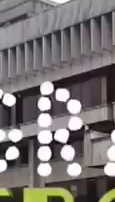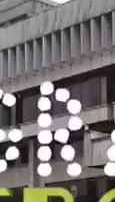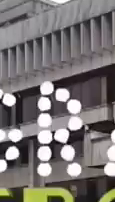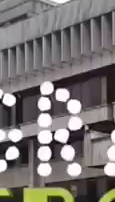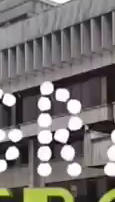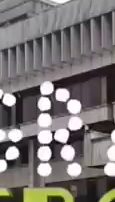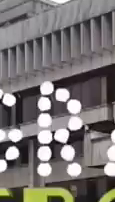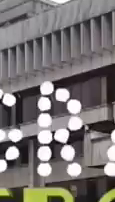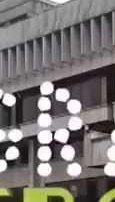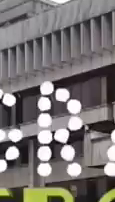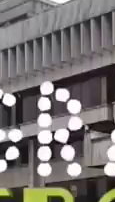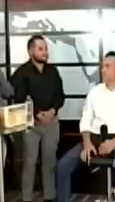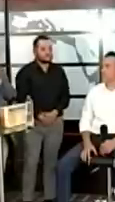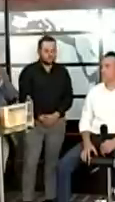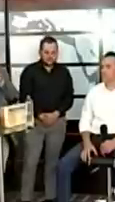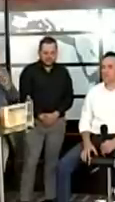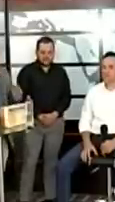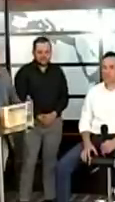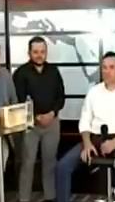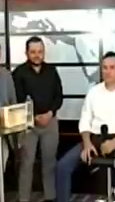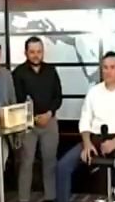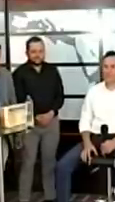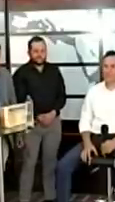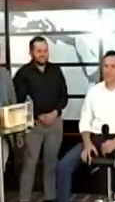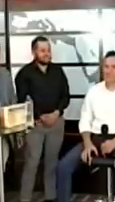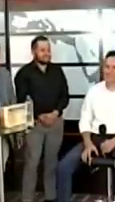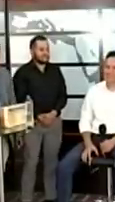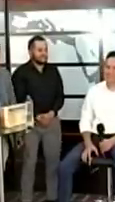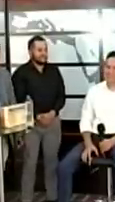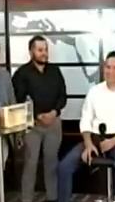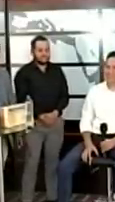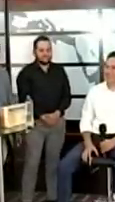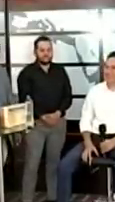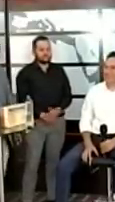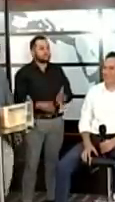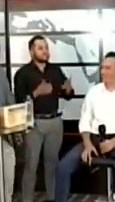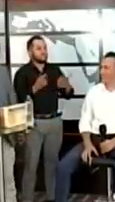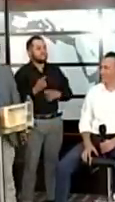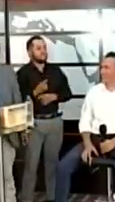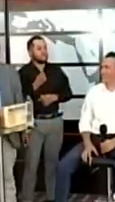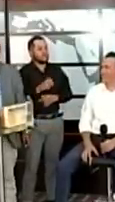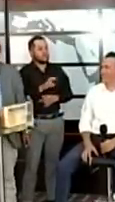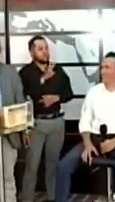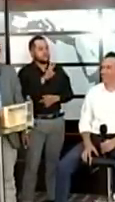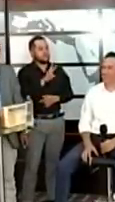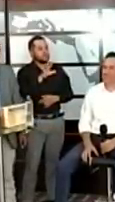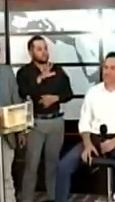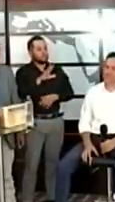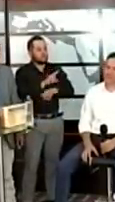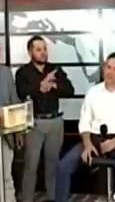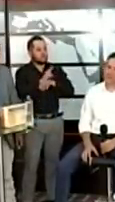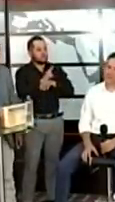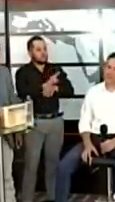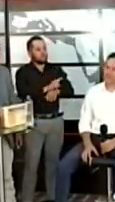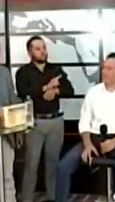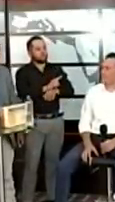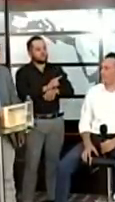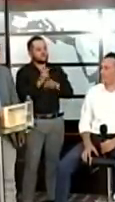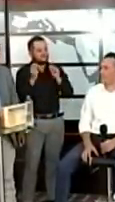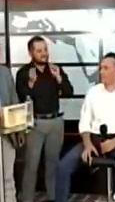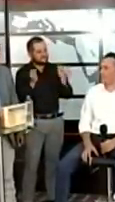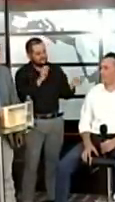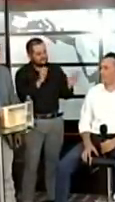Campana es porque no existe. Ah, eso sí, así queda. Nos quedan 25 minutos de